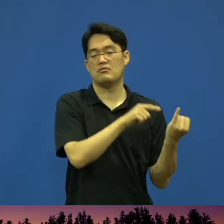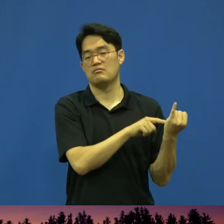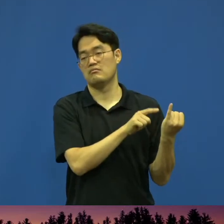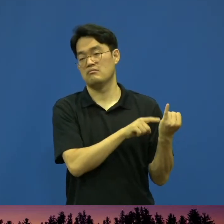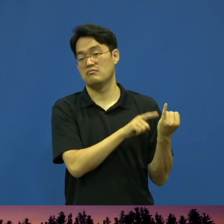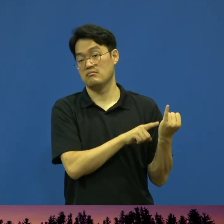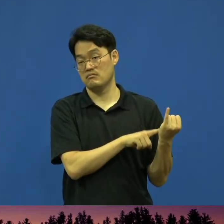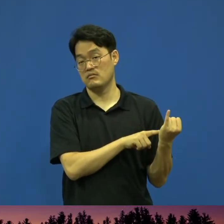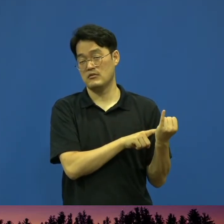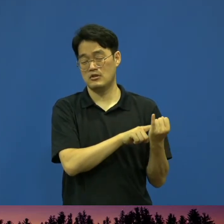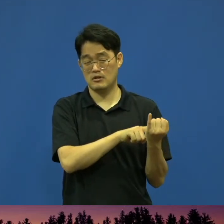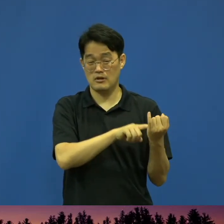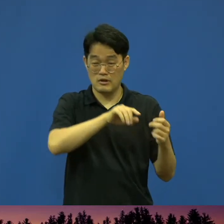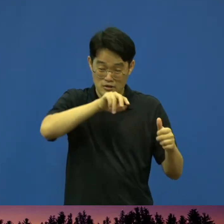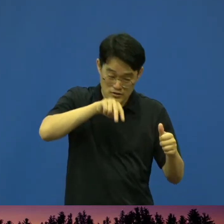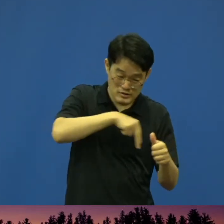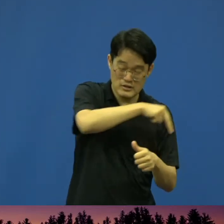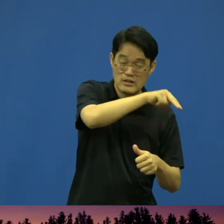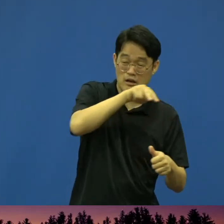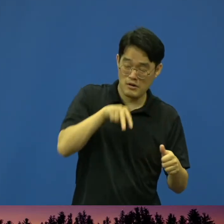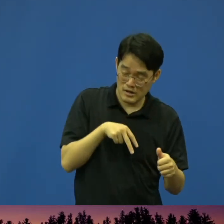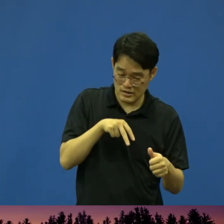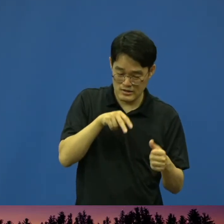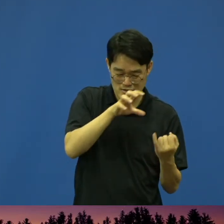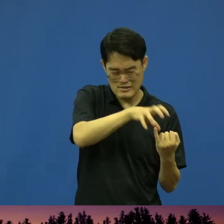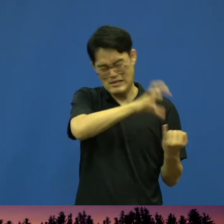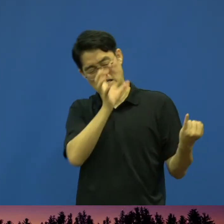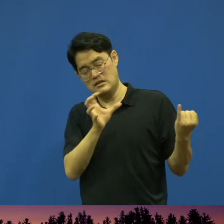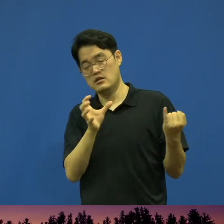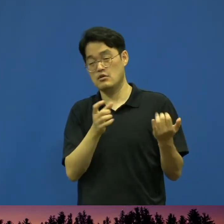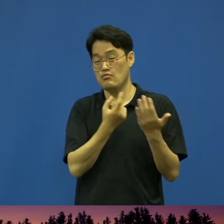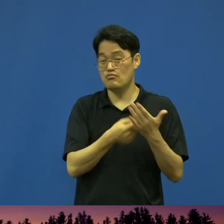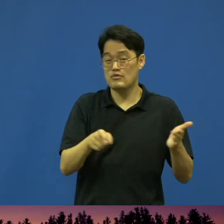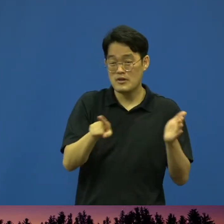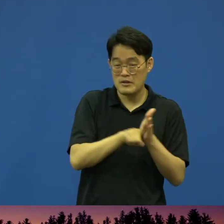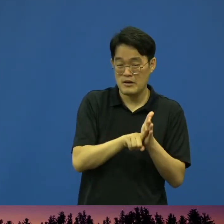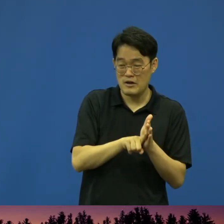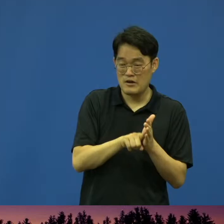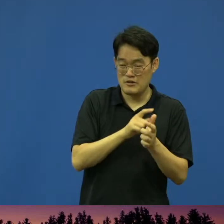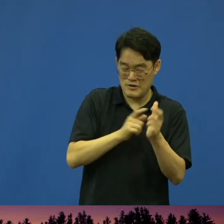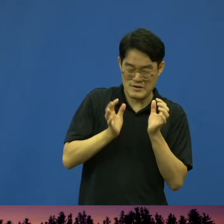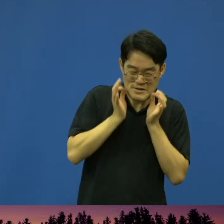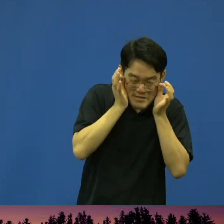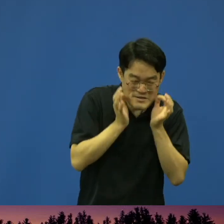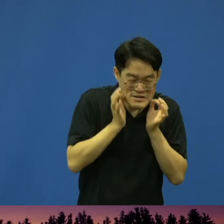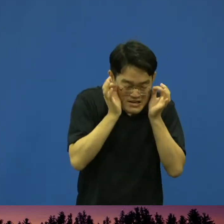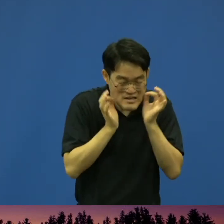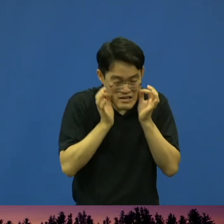그런 상황을 벗어나기 위해서, 지옥 같은 상황을 벗어나기 위해서 노력하고 그는 더 노력했지만